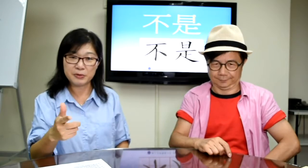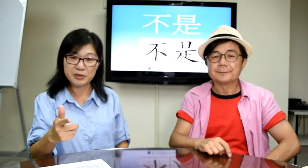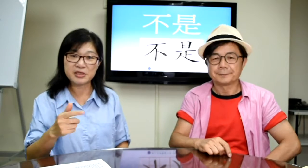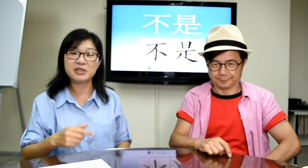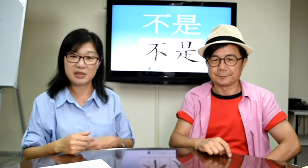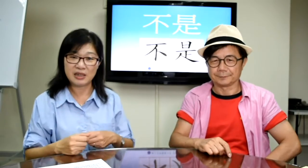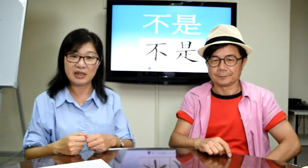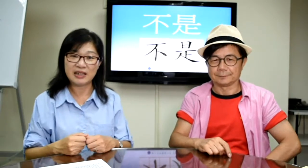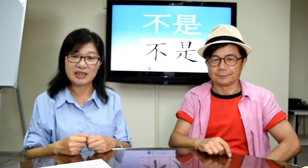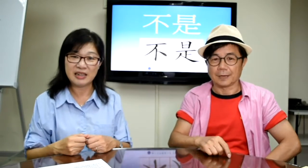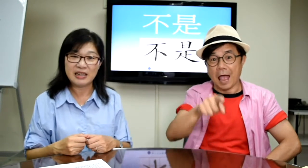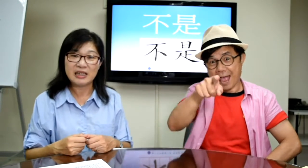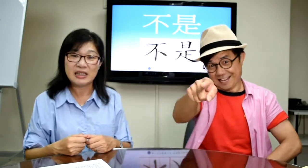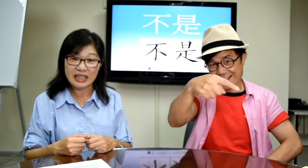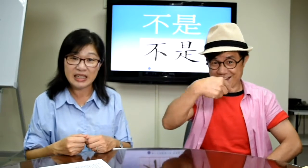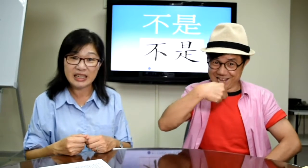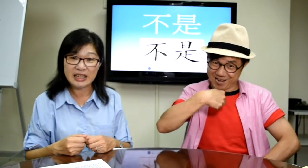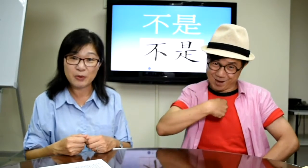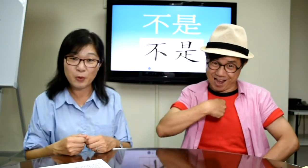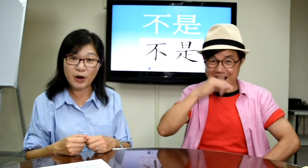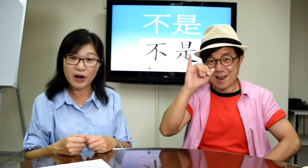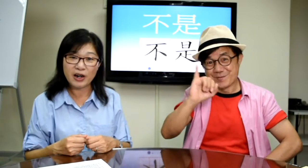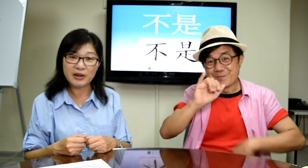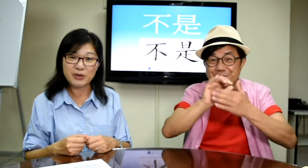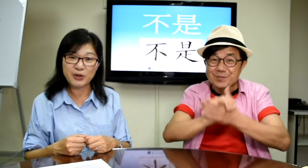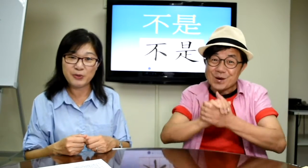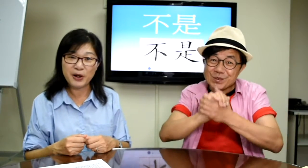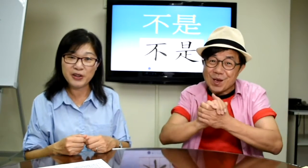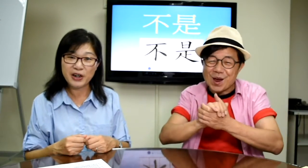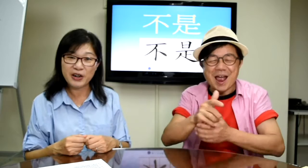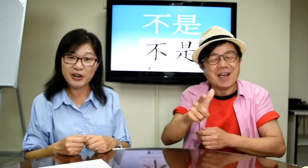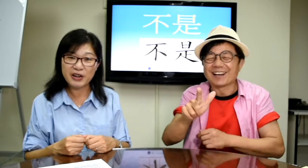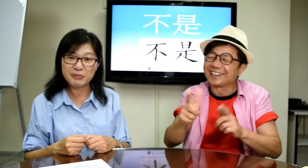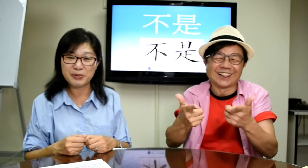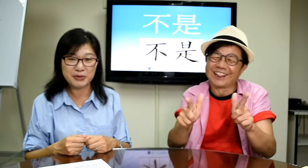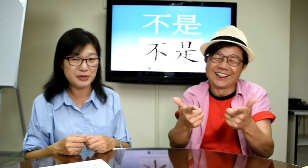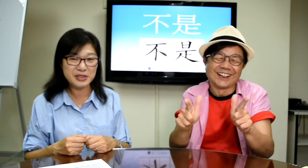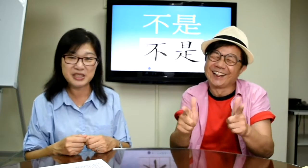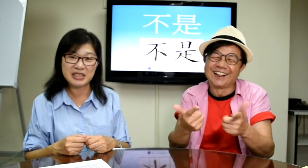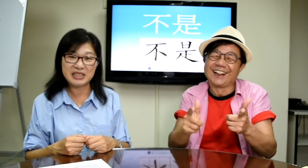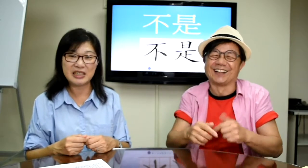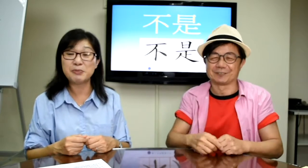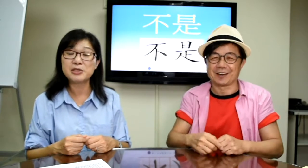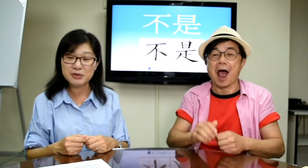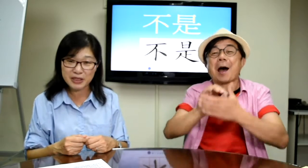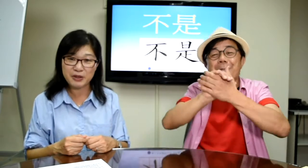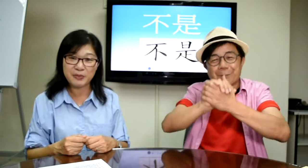不是，你我女朋友，不是，你不是我的女朋